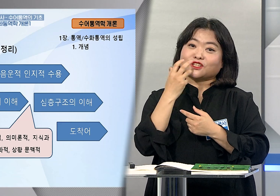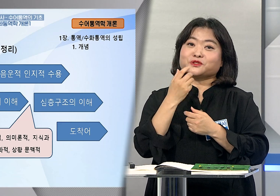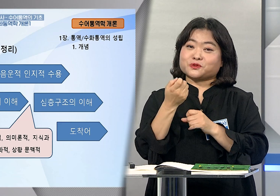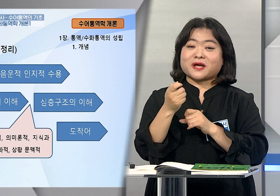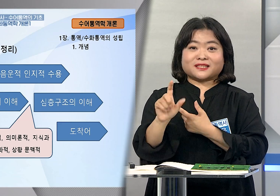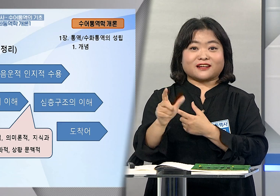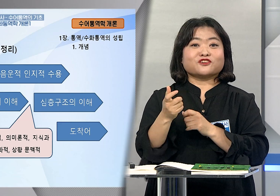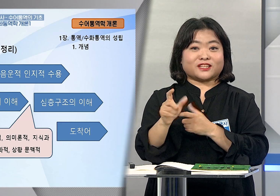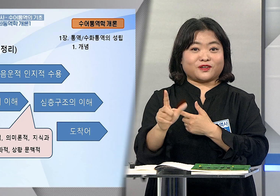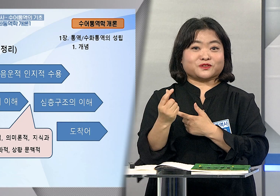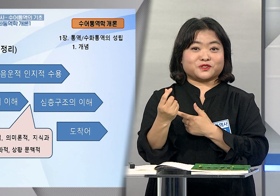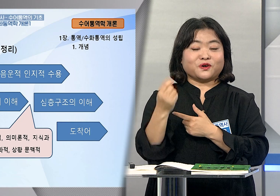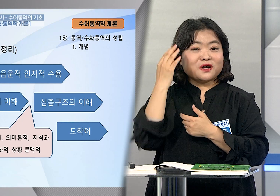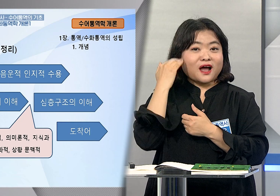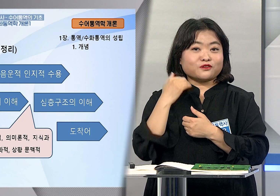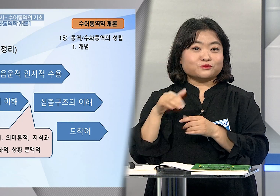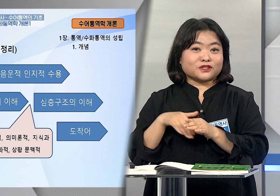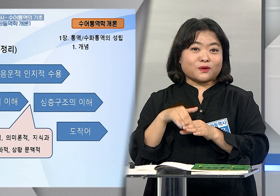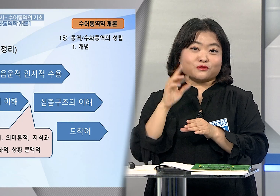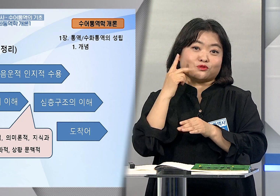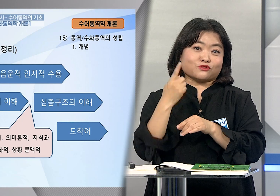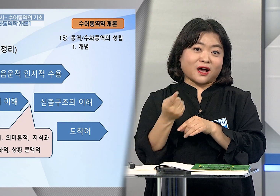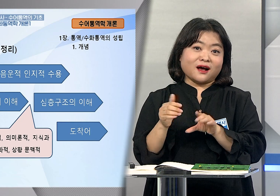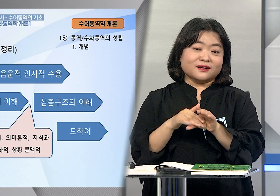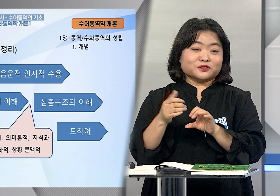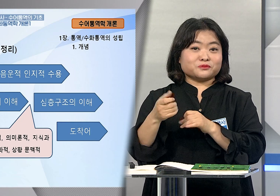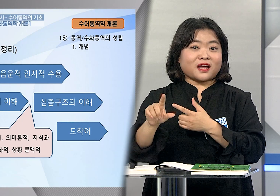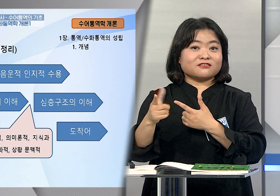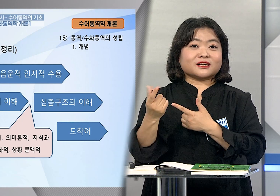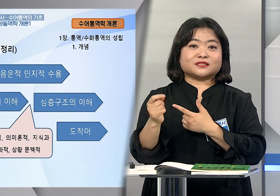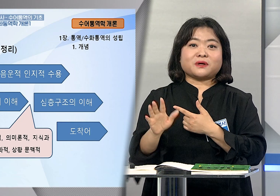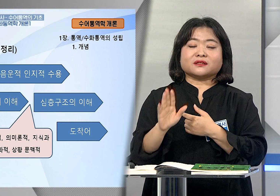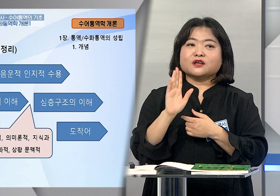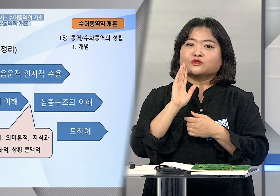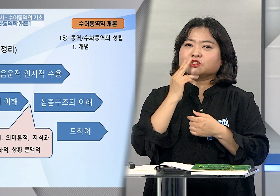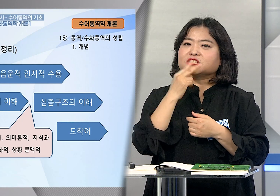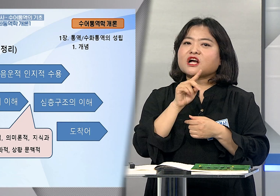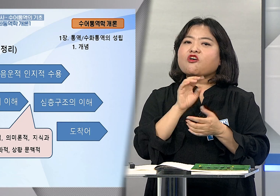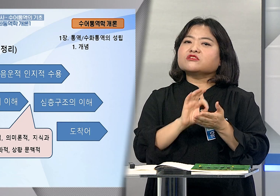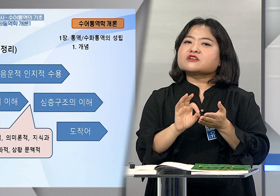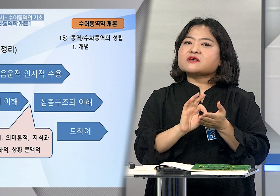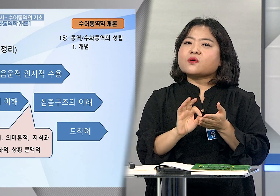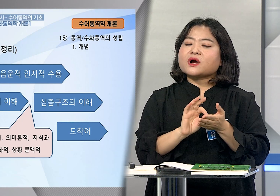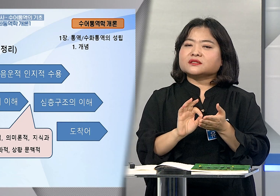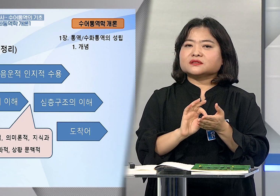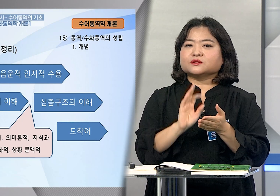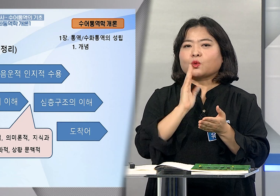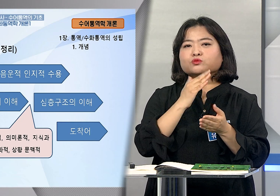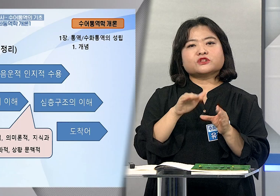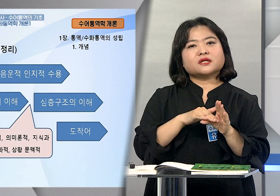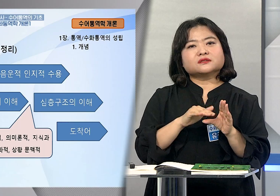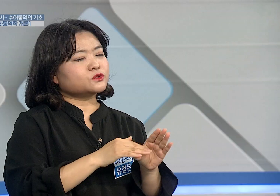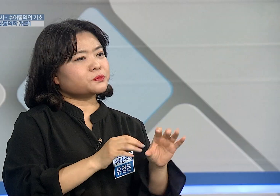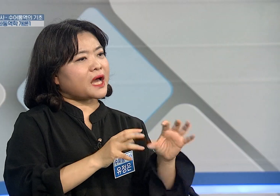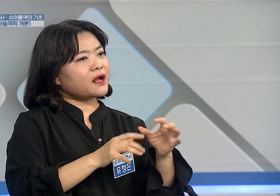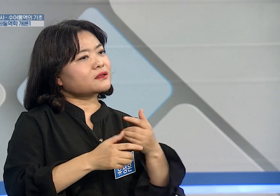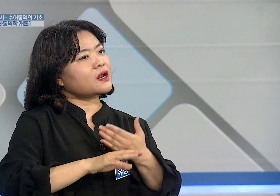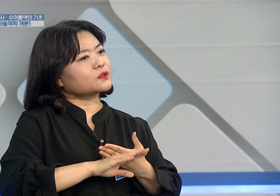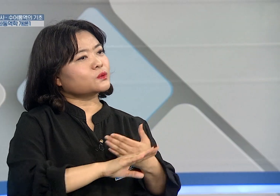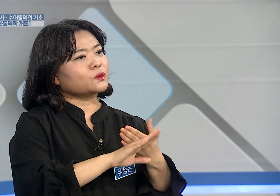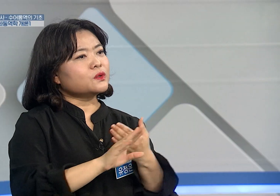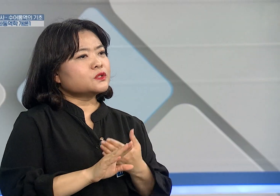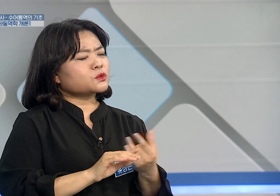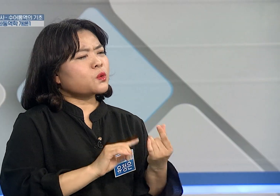우리 청인들은 좀 많이 다른 것 같아요. 그렇죠? 한국 문화와 미국 문화 좀 다른 것 같지만, 우리 시각 언어를 사용하는 농문화는 좀